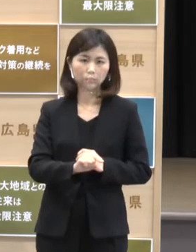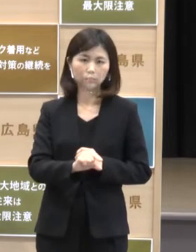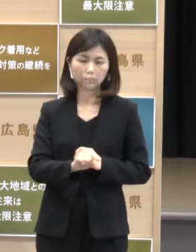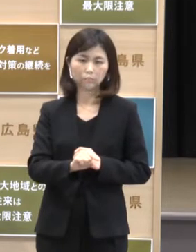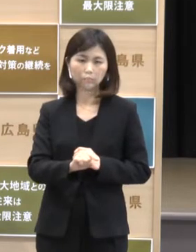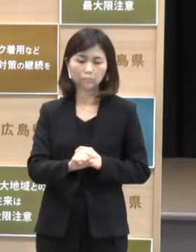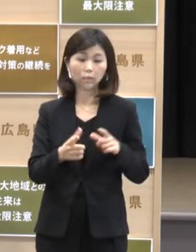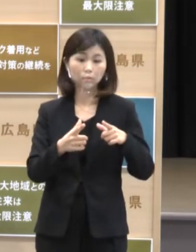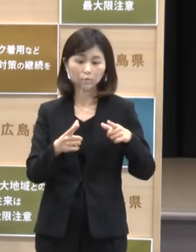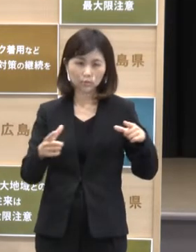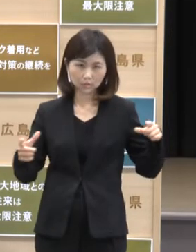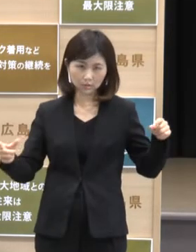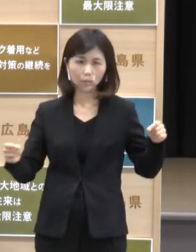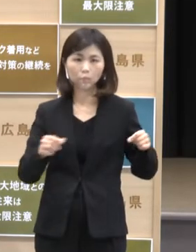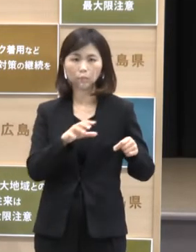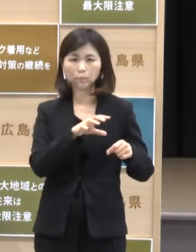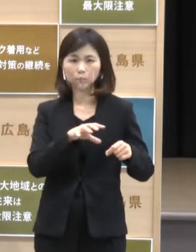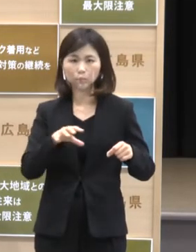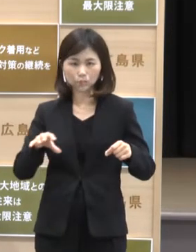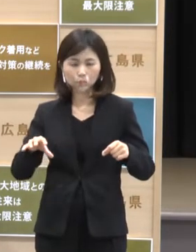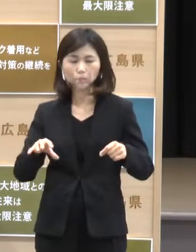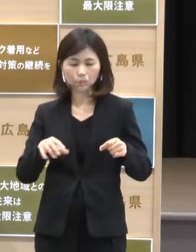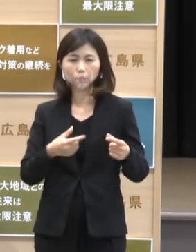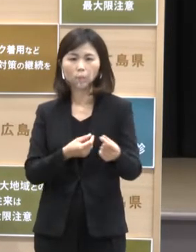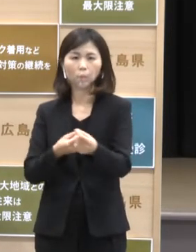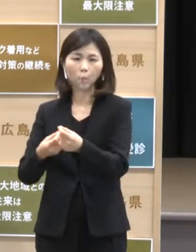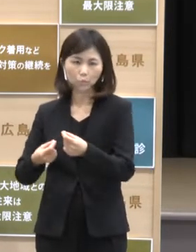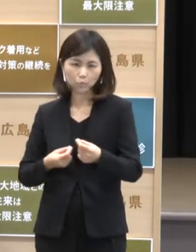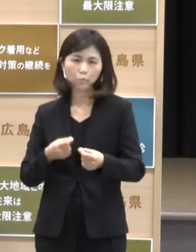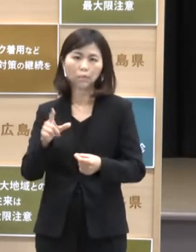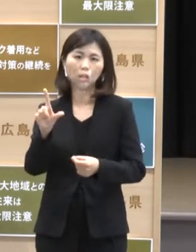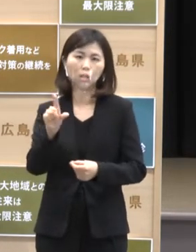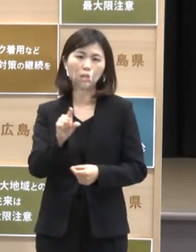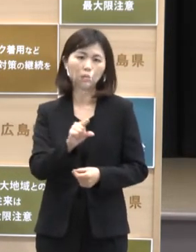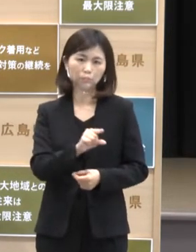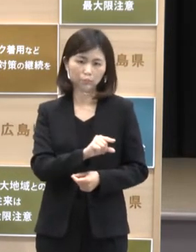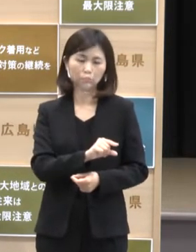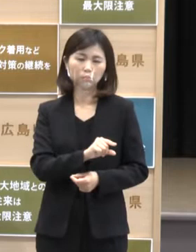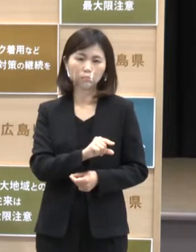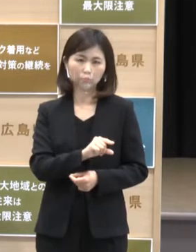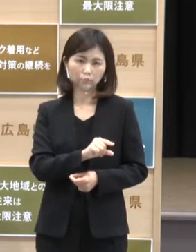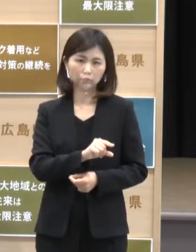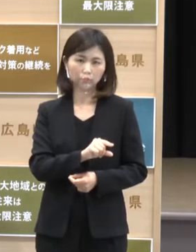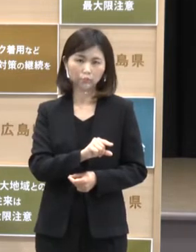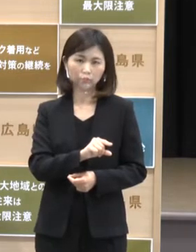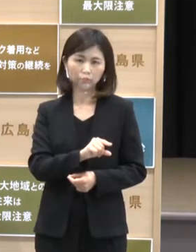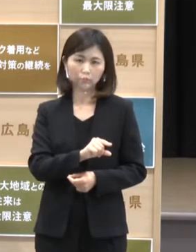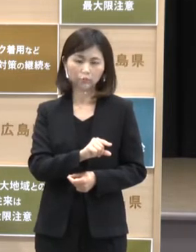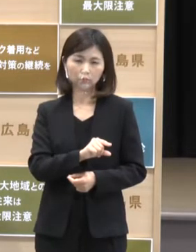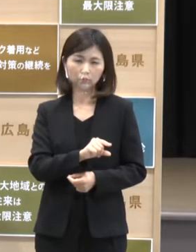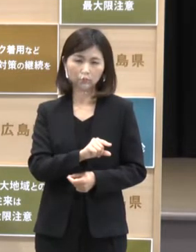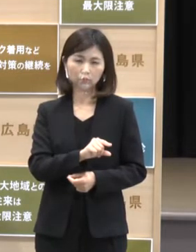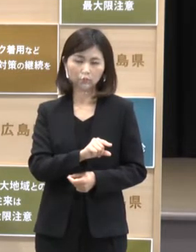はまあ全国的にですね、共通の傾向になって、います、